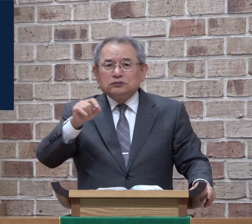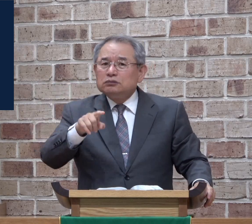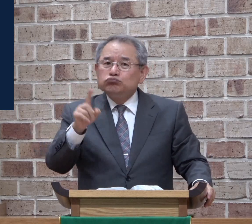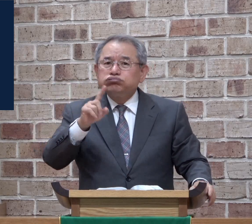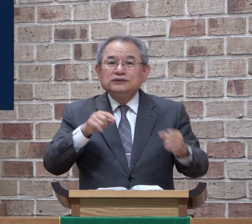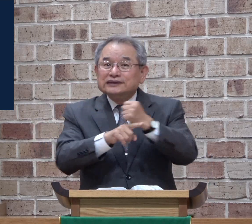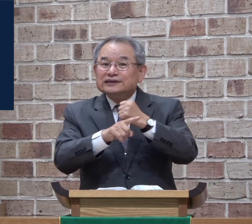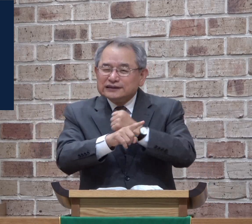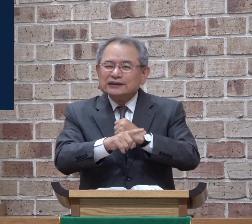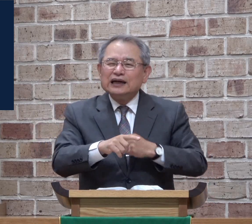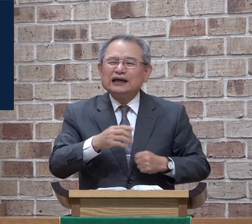여러분 부스러기 무슨 뜻입니까?